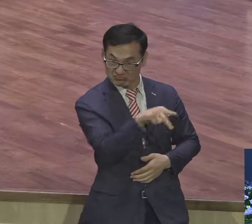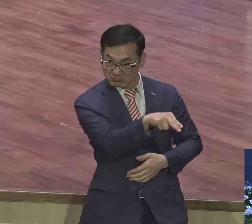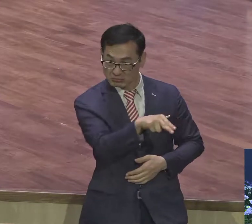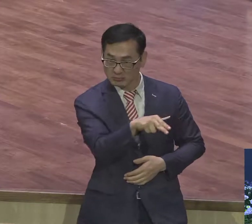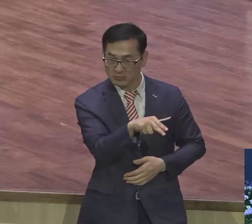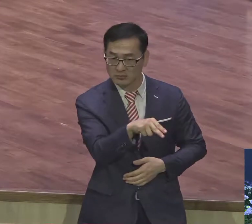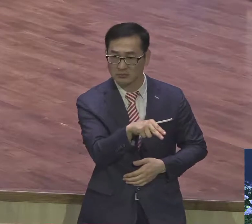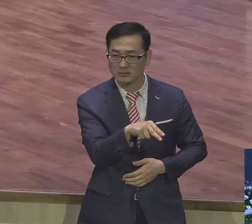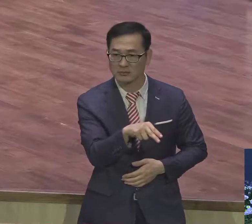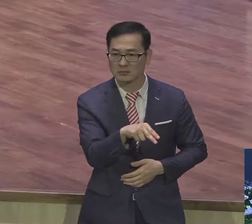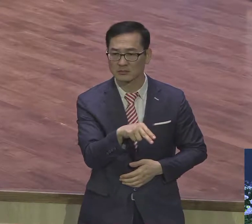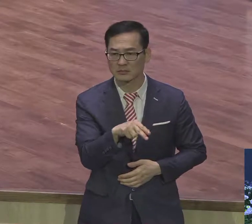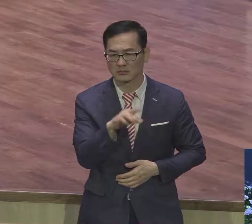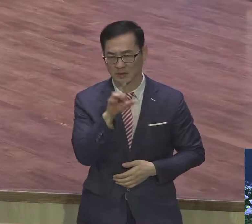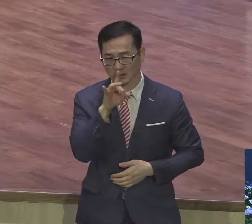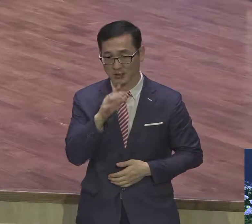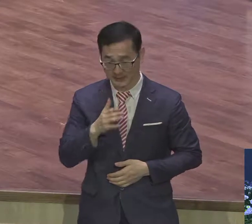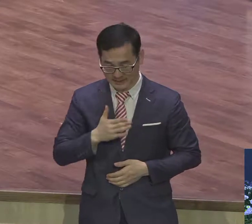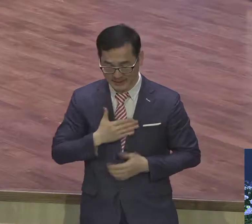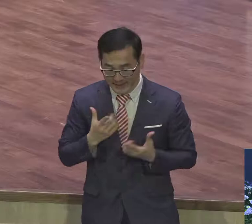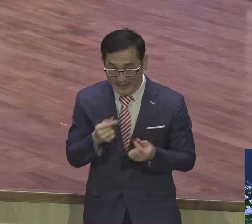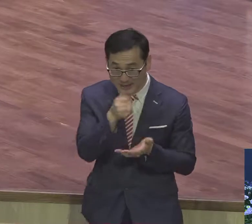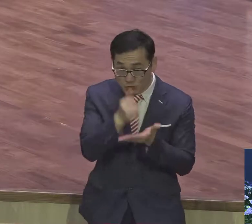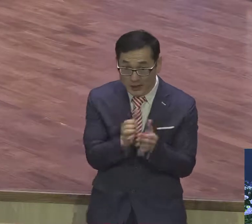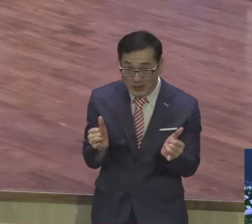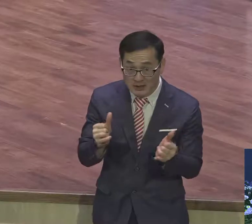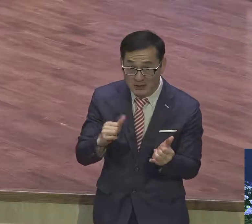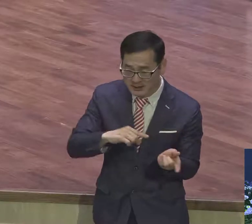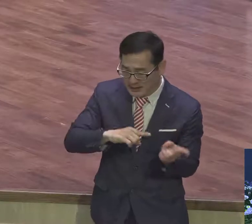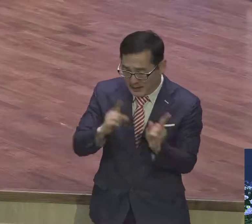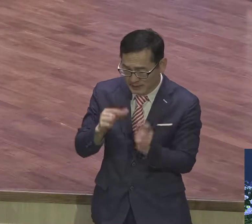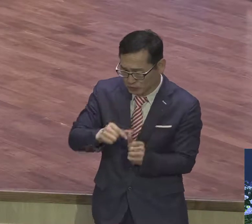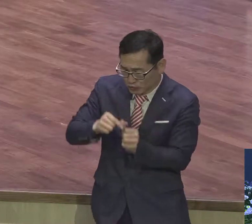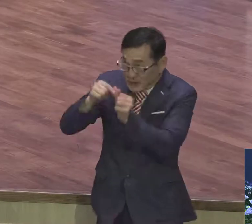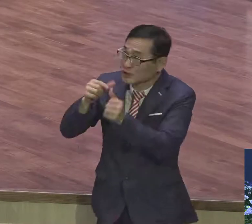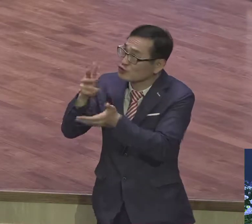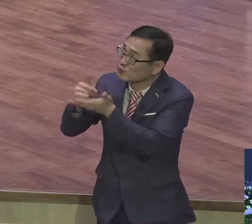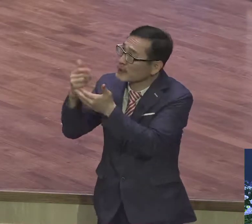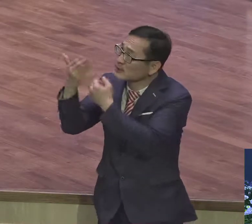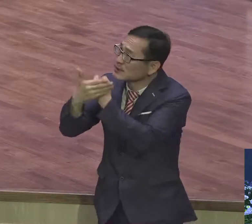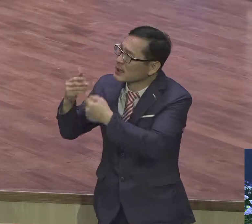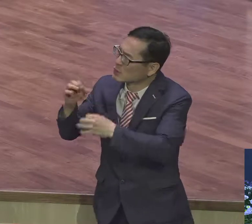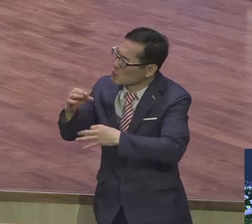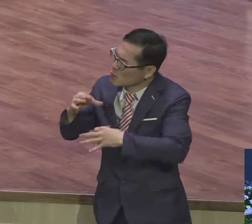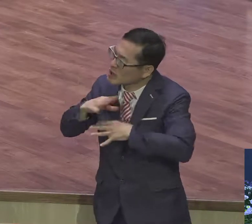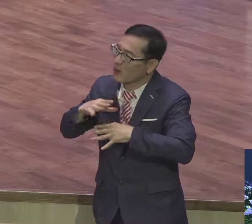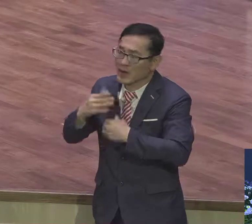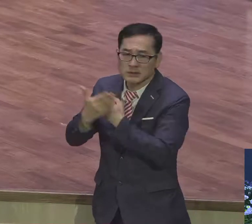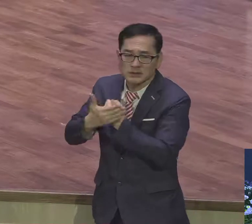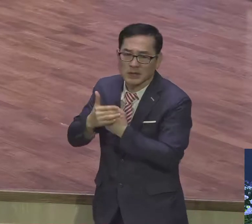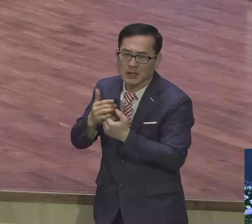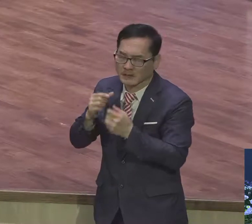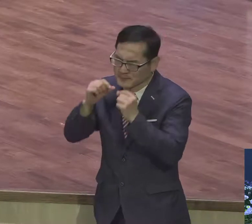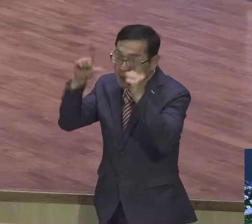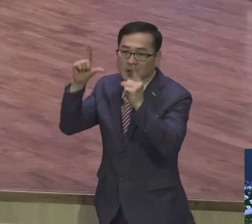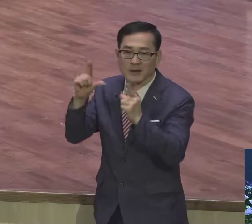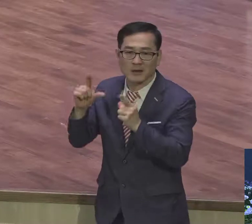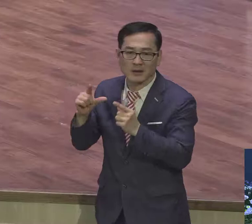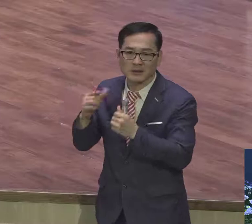나같은 죄인 살리신 주원에 놀라워 나같은 죄인 살리신 주원에 놀라워 이 하나님 은혜를 처음 했다고 하면